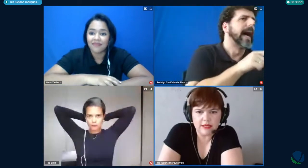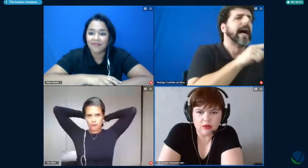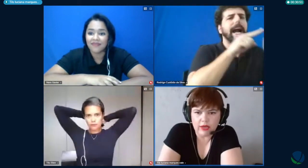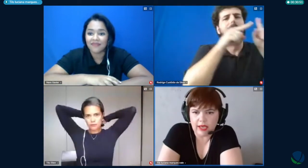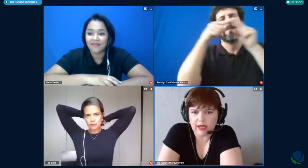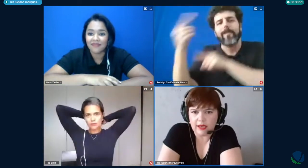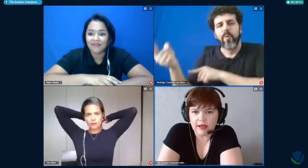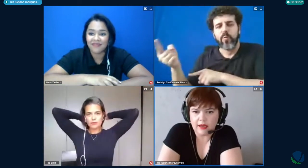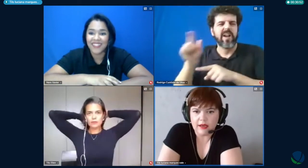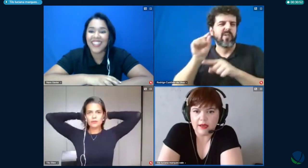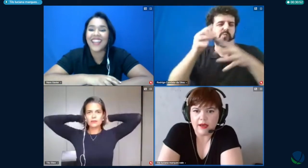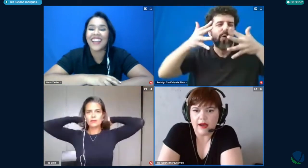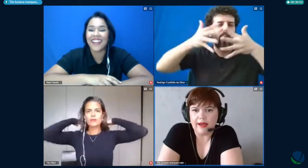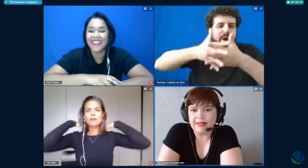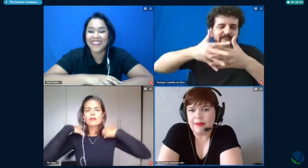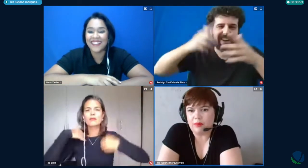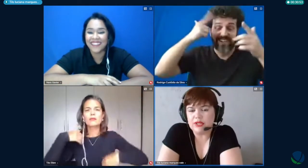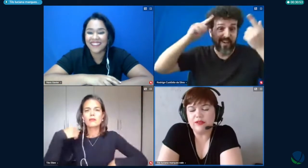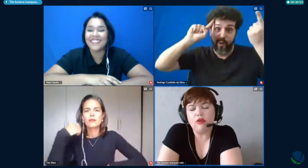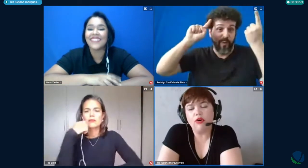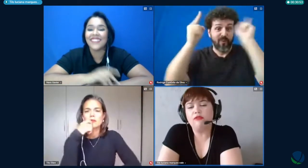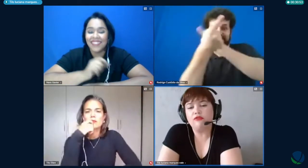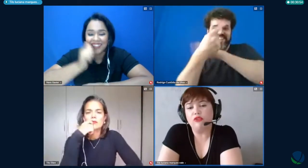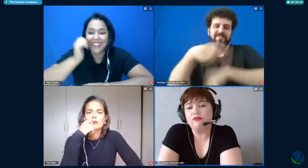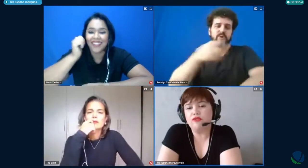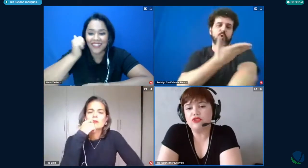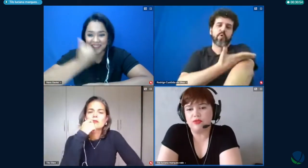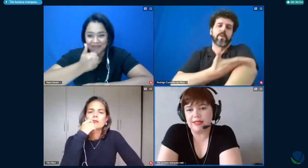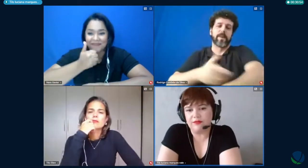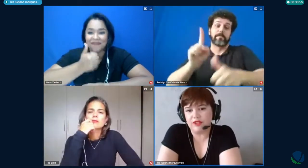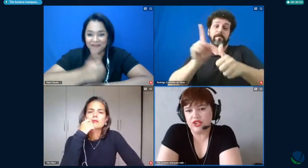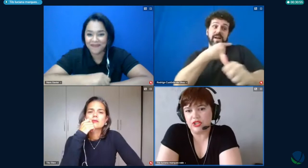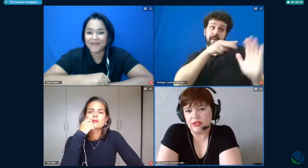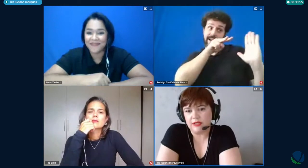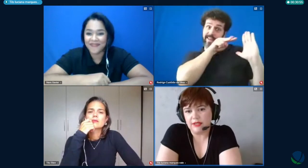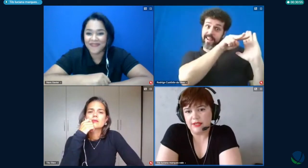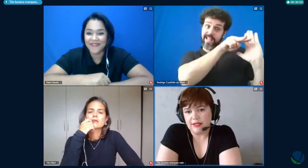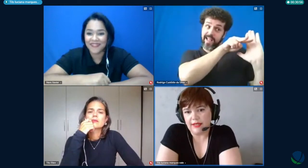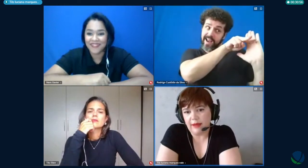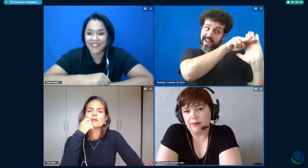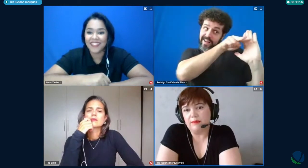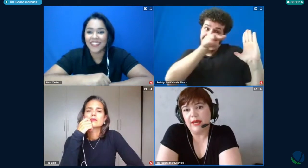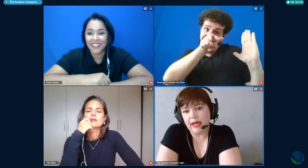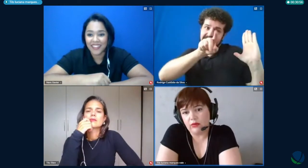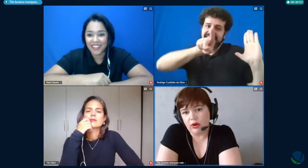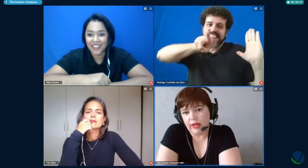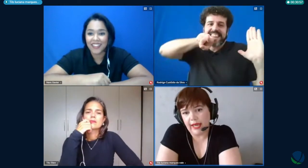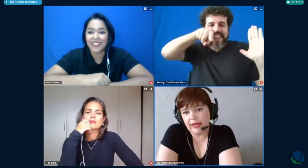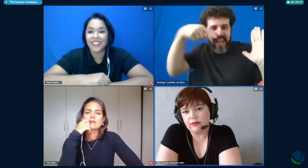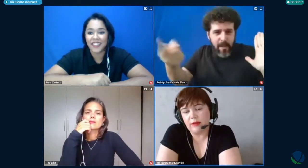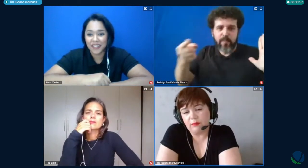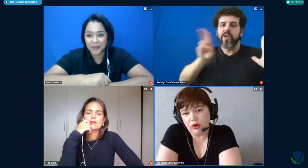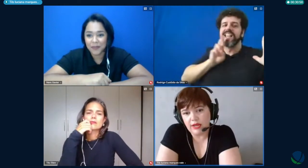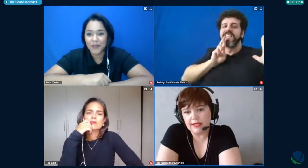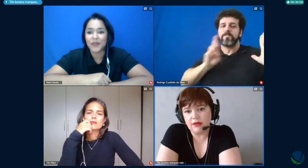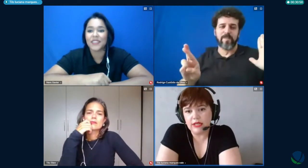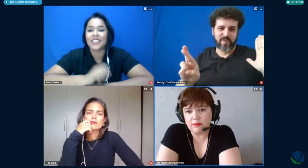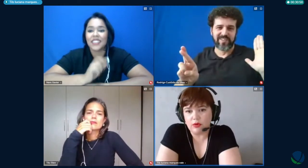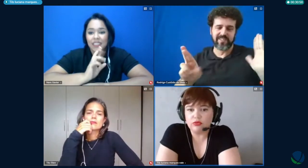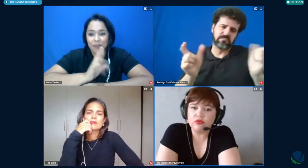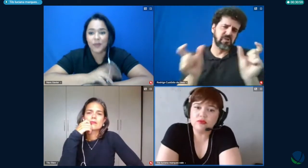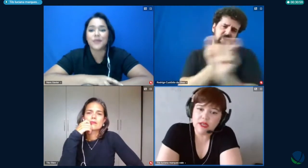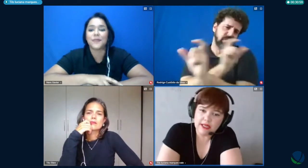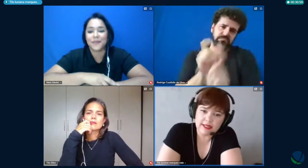Sim, sim, o quê? Aí depois ficou confuso essa ficha. Né? Primeiro eu leio, depois